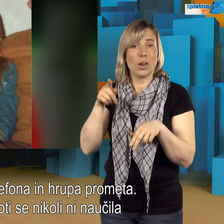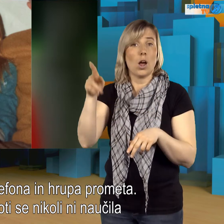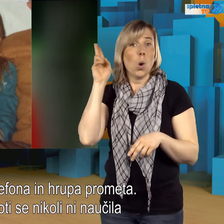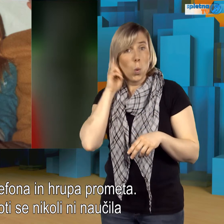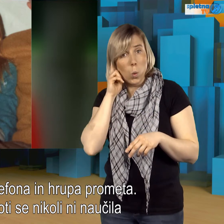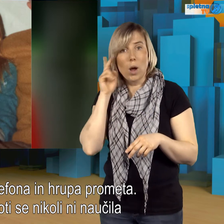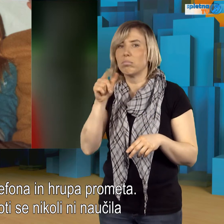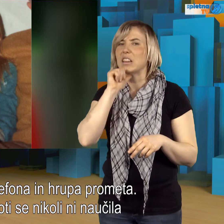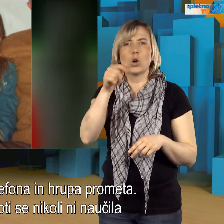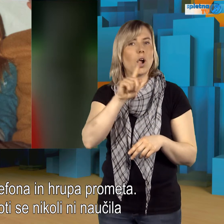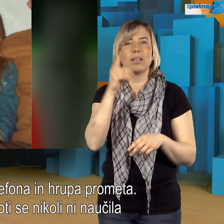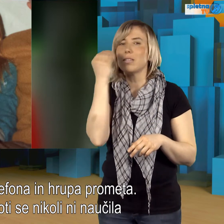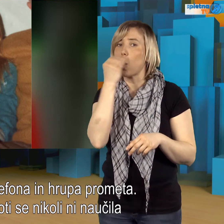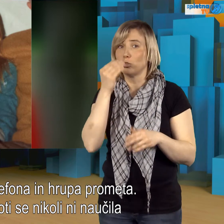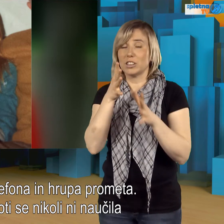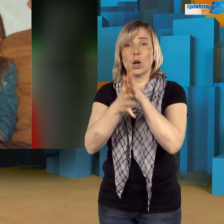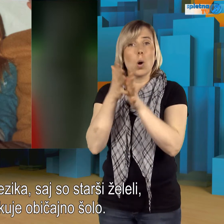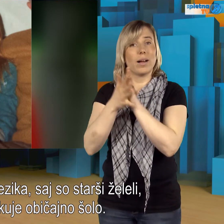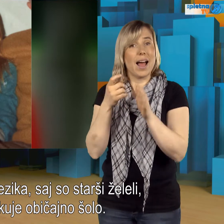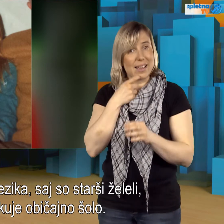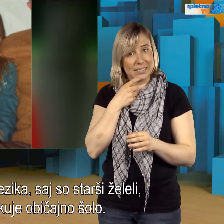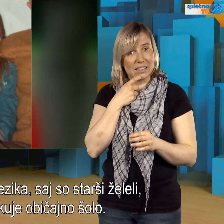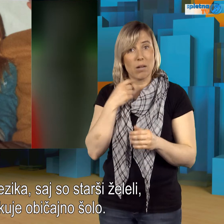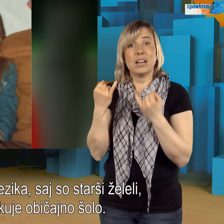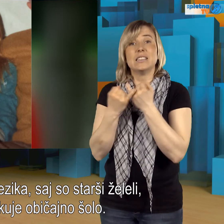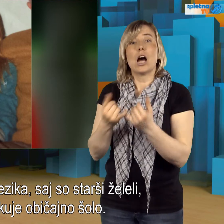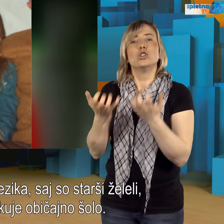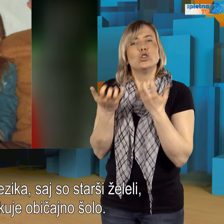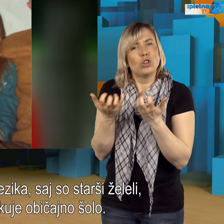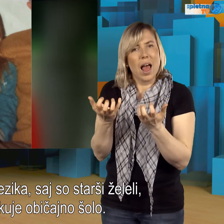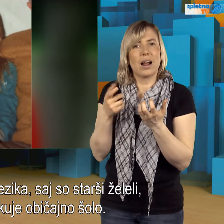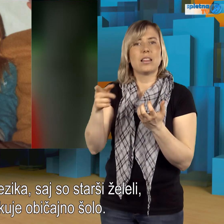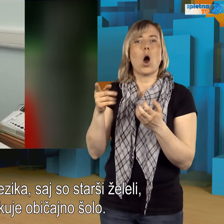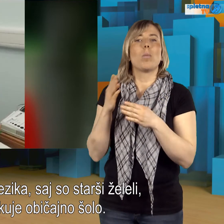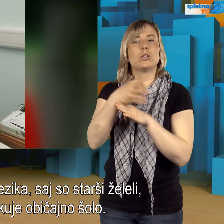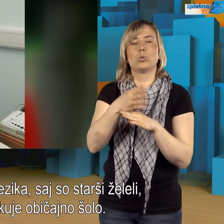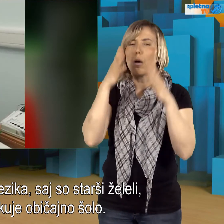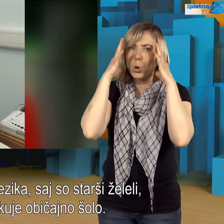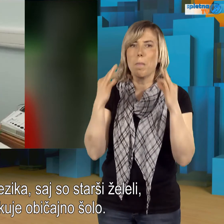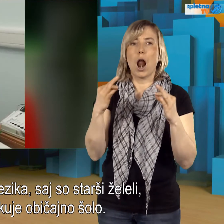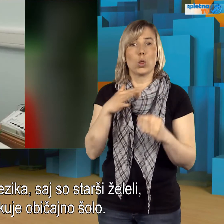Kljub gluhoti se nikoli ni naučila znakovnega jezika, saj so starši želeli, da obiskuje običajne